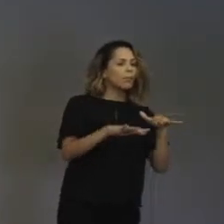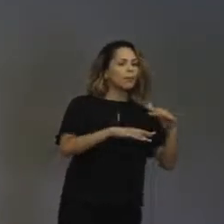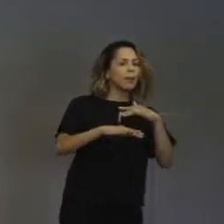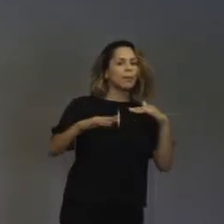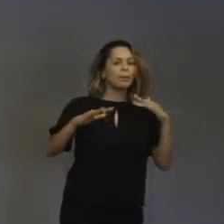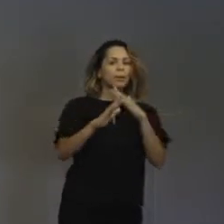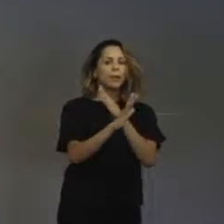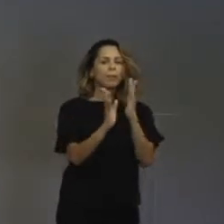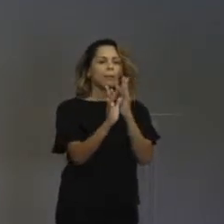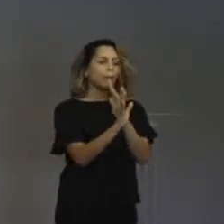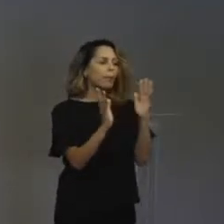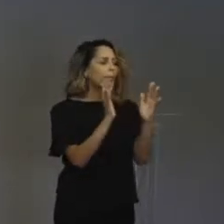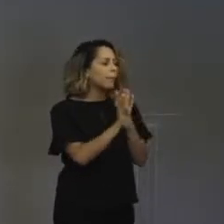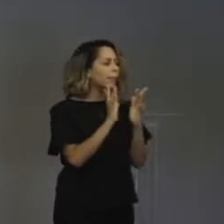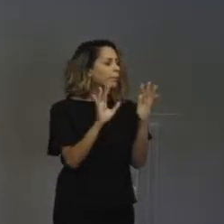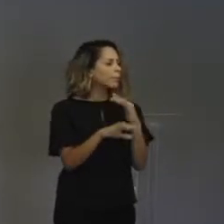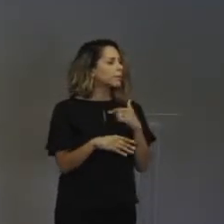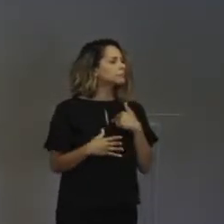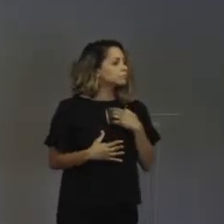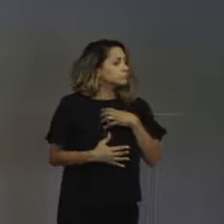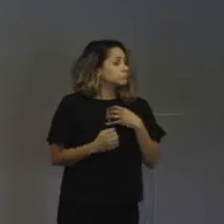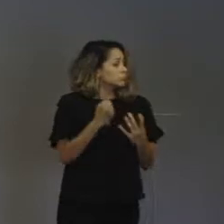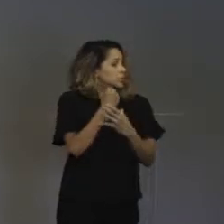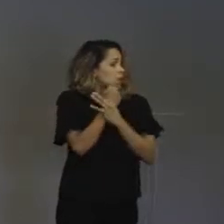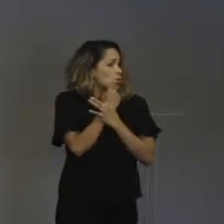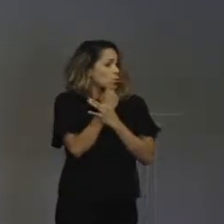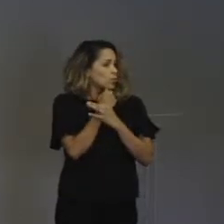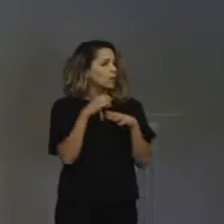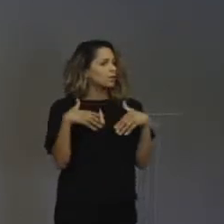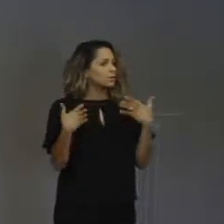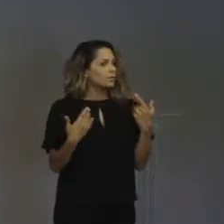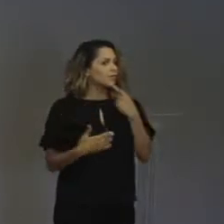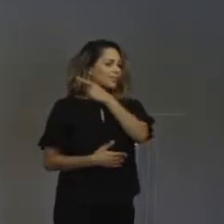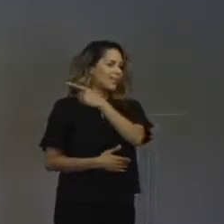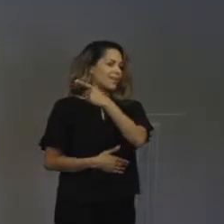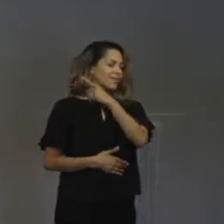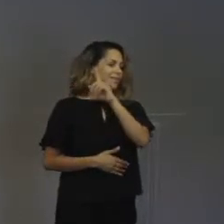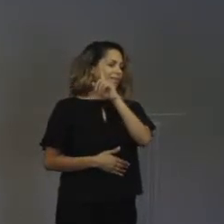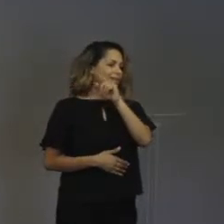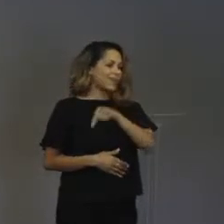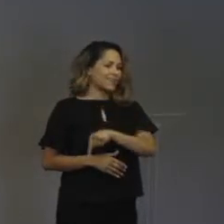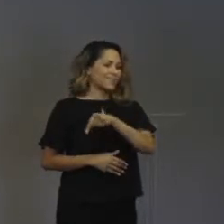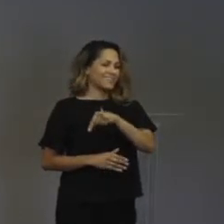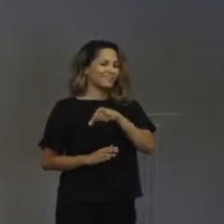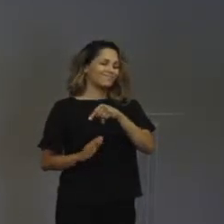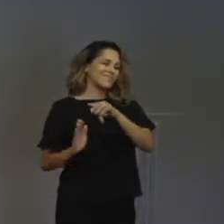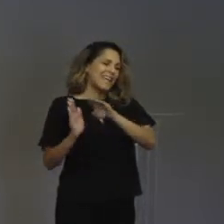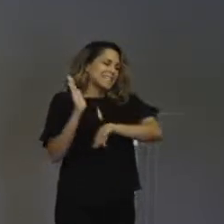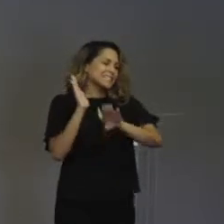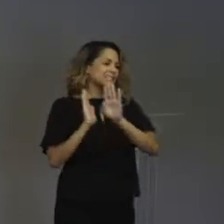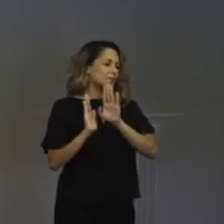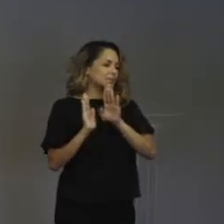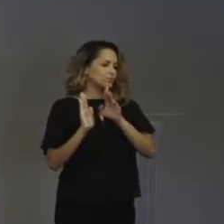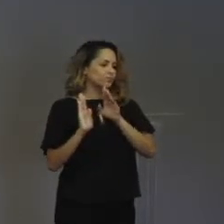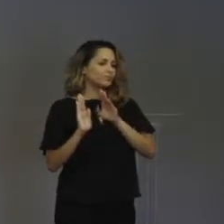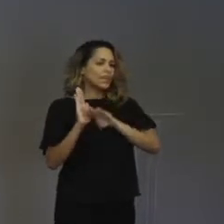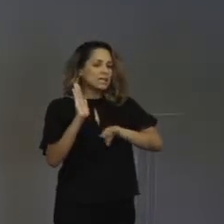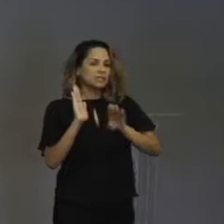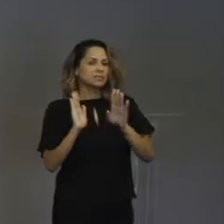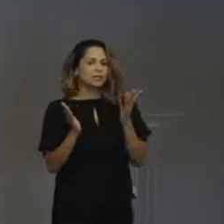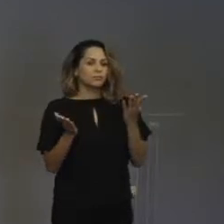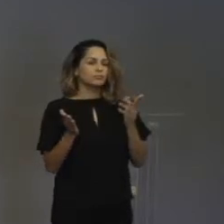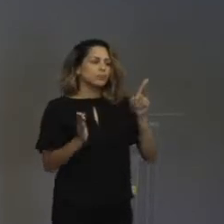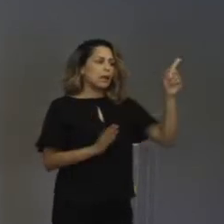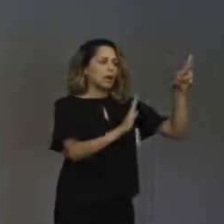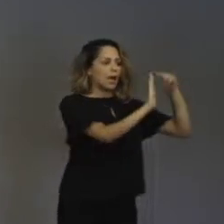né? Então, são coisas que fazem a intermodalidade ser a regra lá e não a exceção, e aqui é o contrário. Mas tem certas coisas de fora que